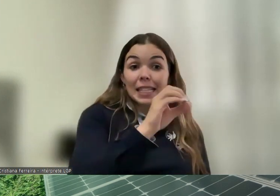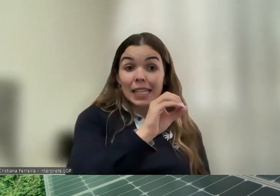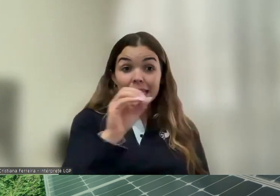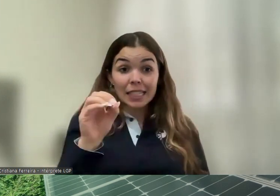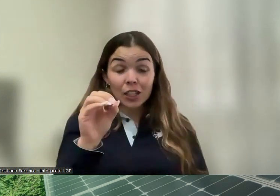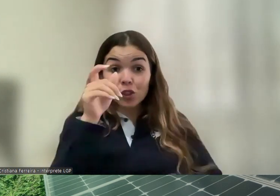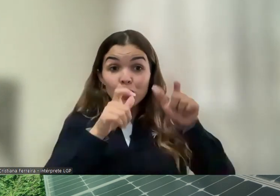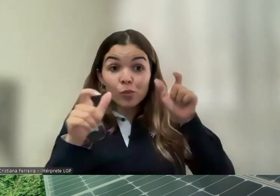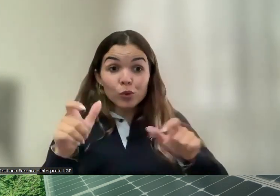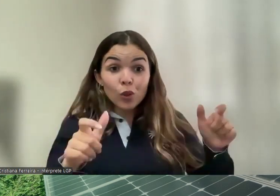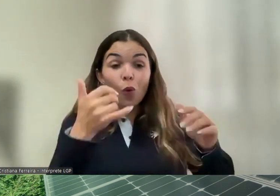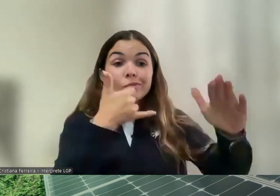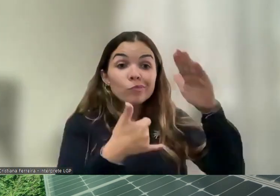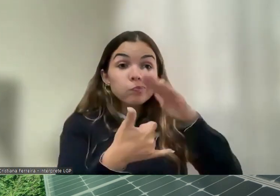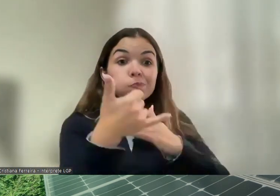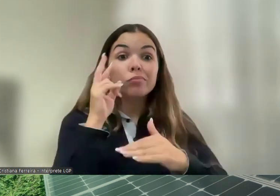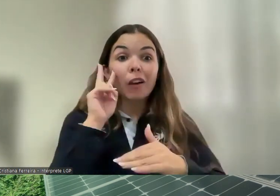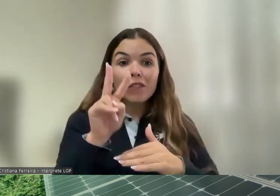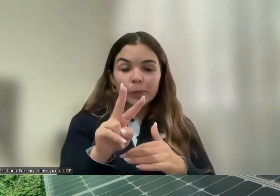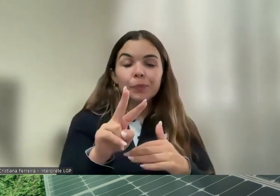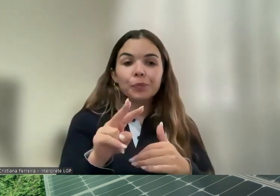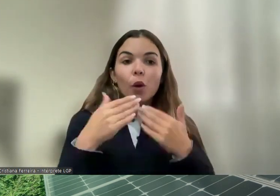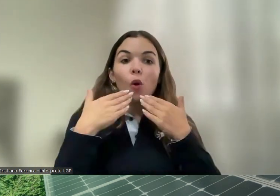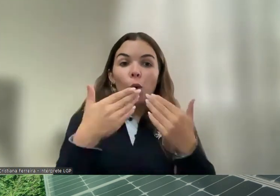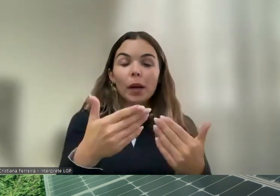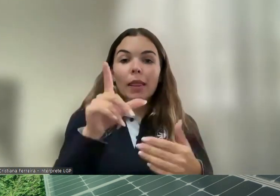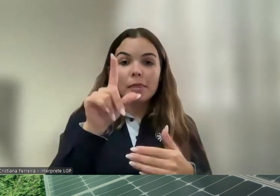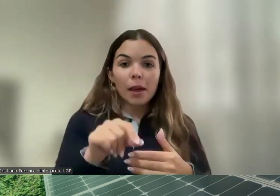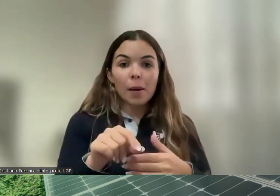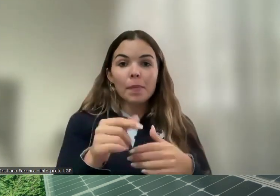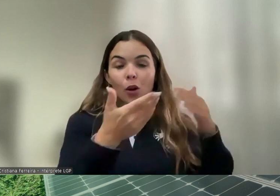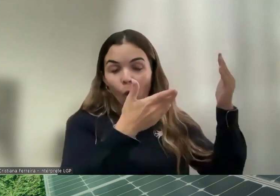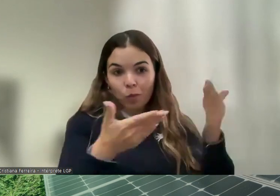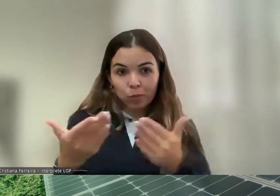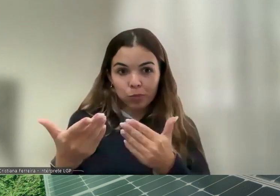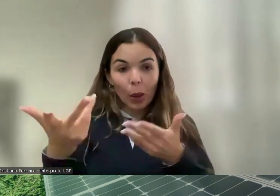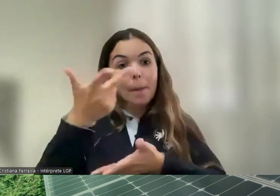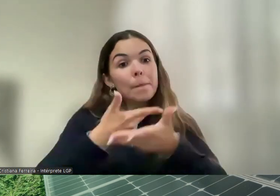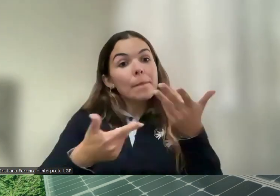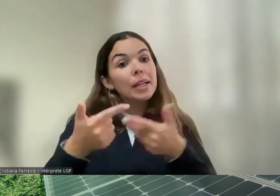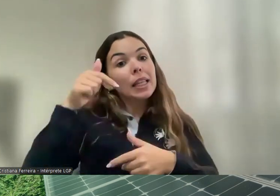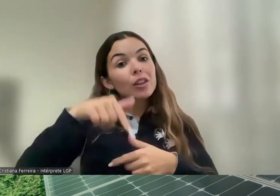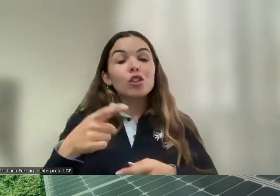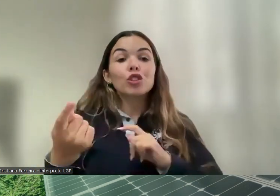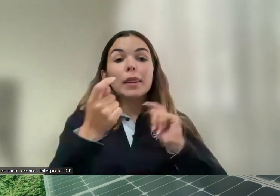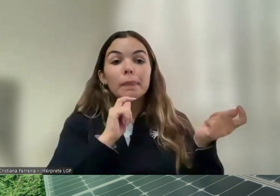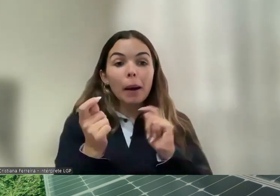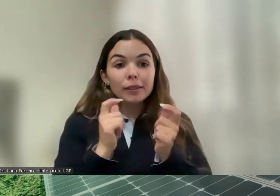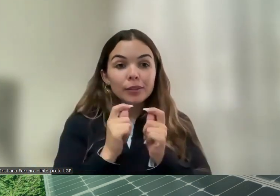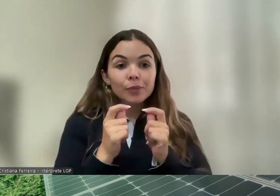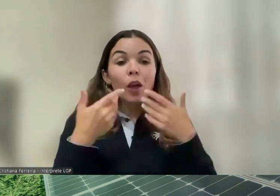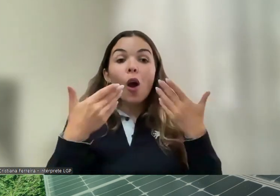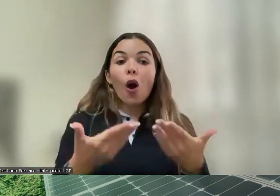sala e no YouTube. Agradecemos também aos nossos distintos convidados pela partilha e contributo para este debate. Vamos